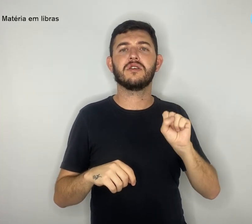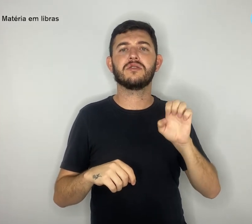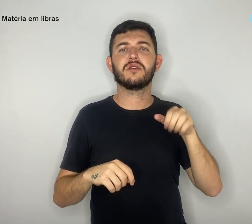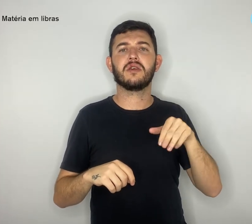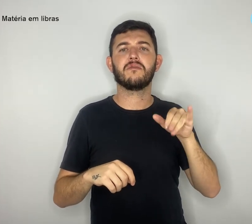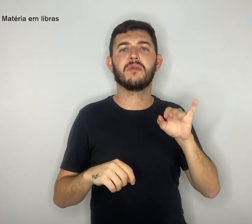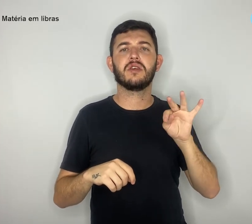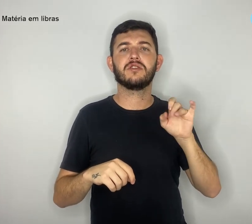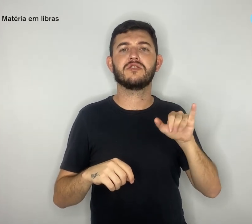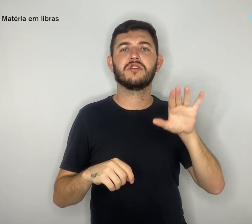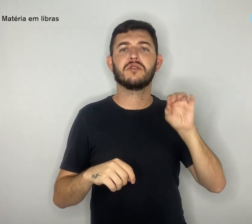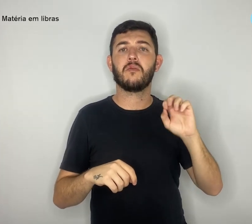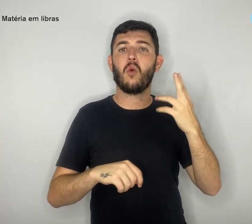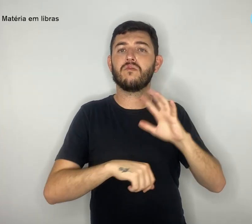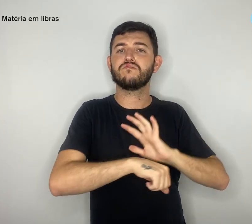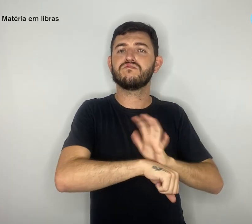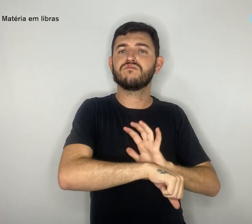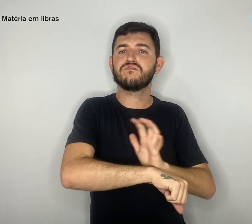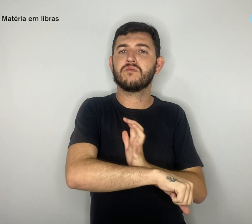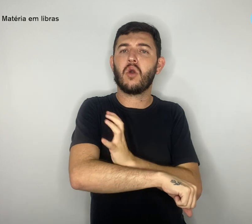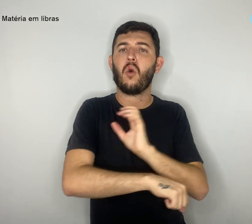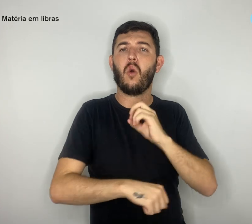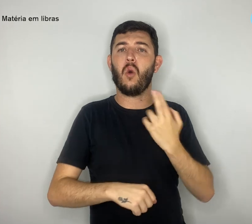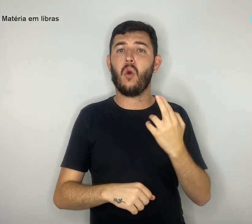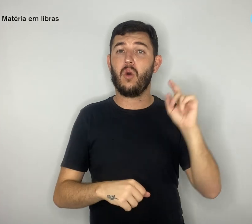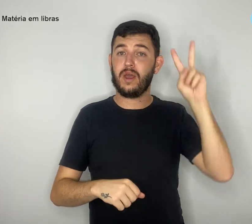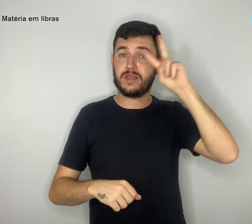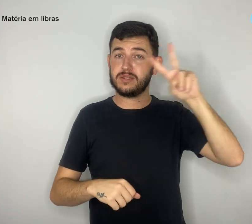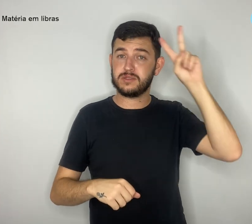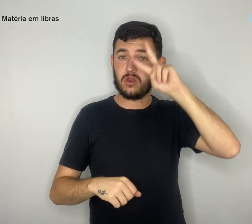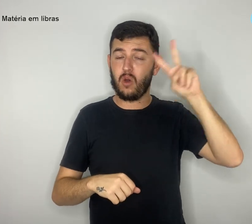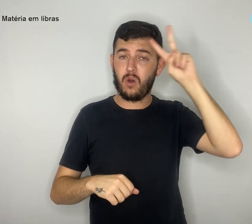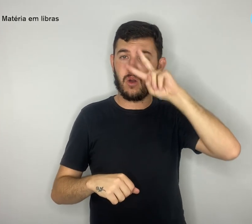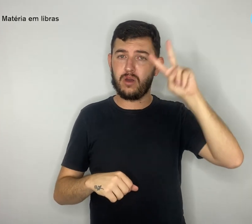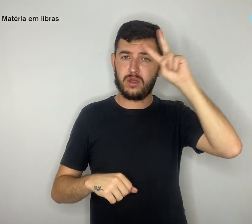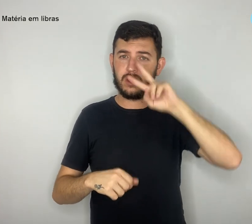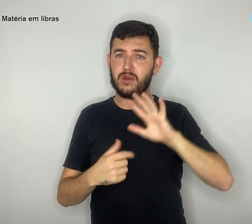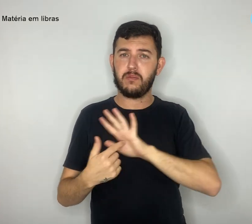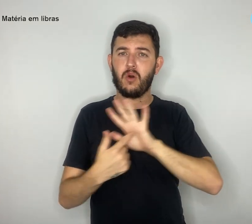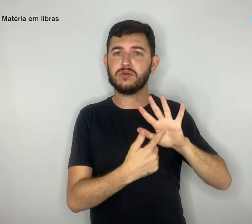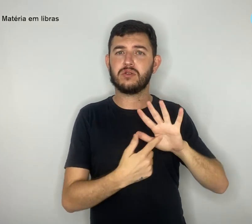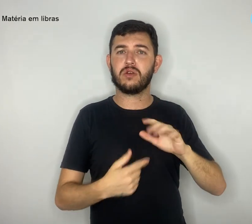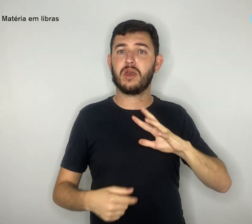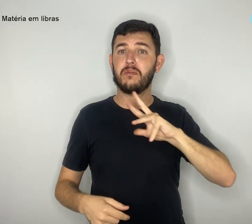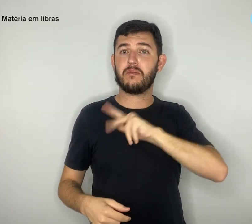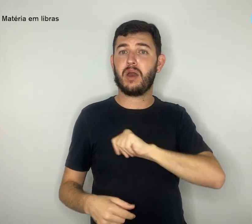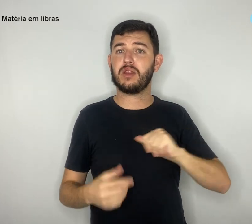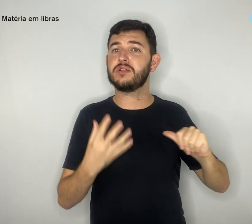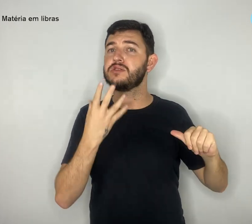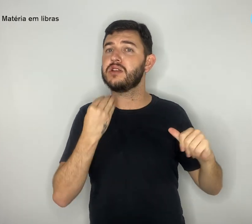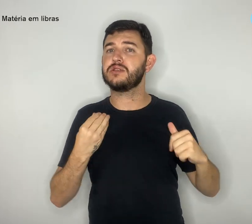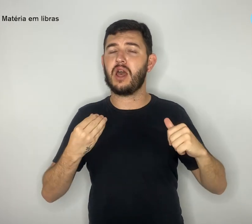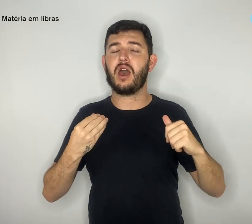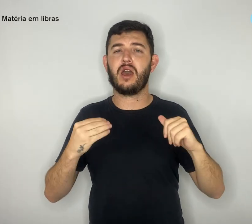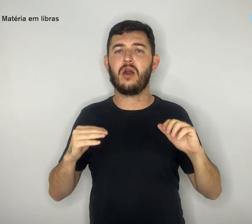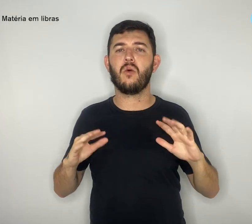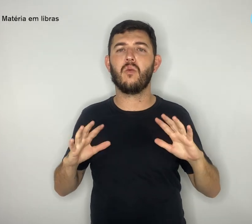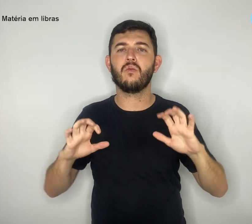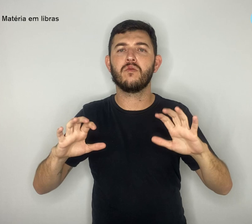sobre a complexidade histórica do conflito Israel-Palestina. Há sites de